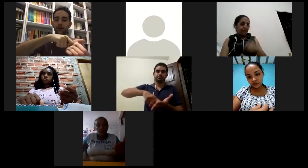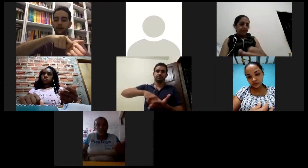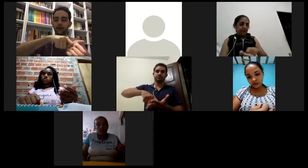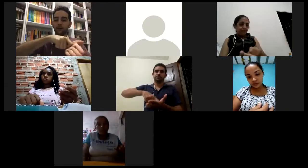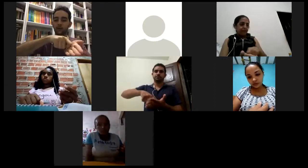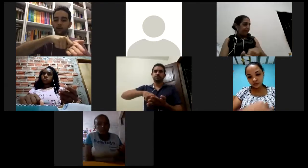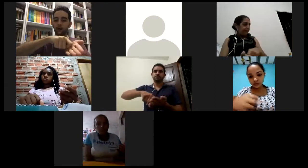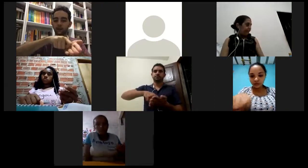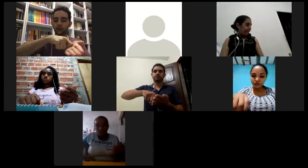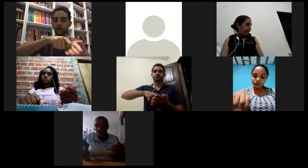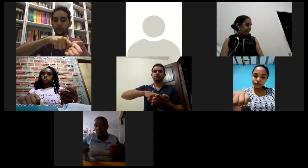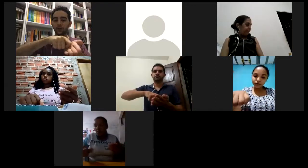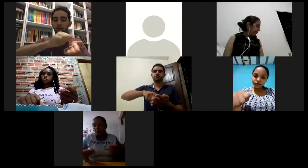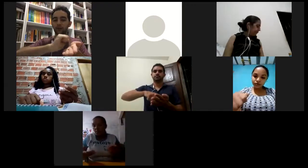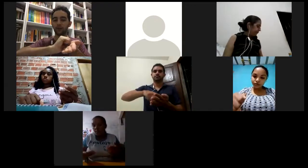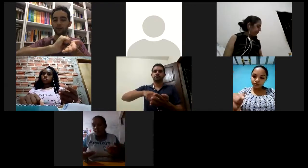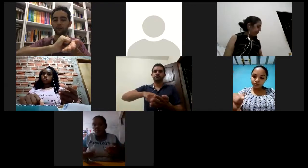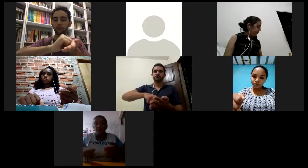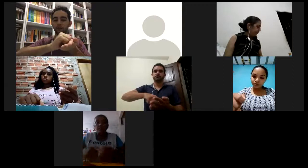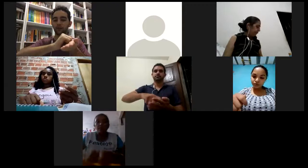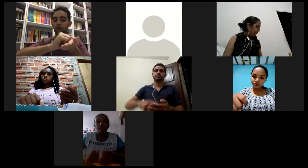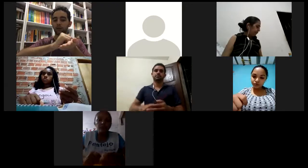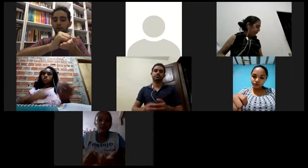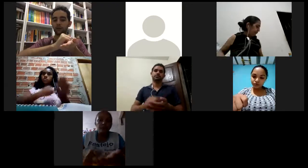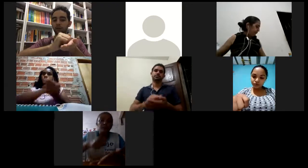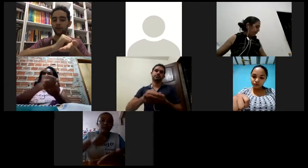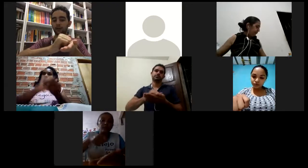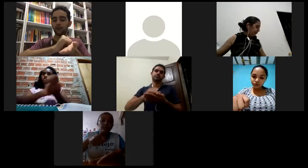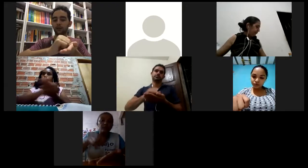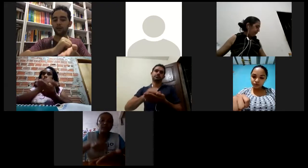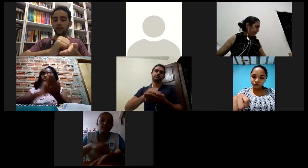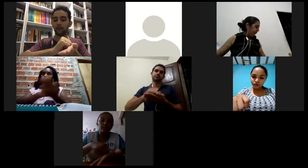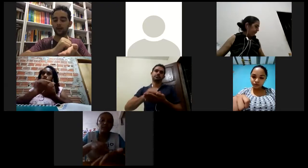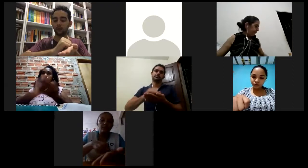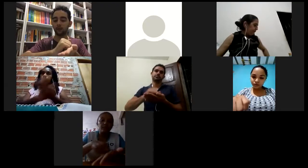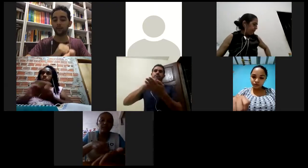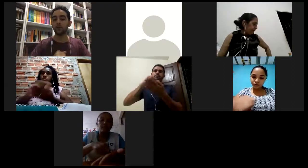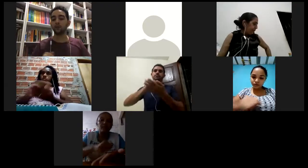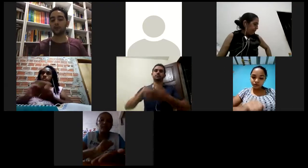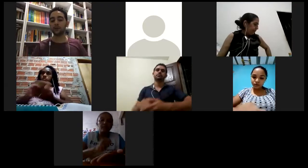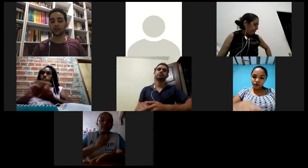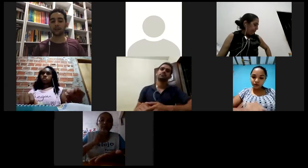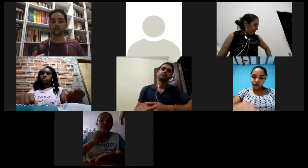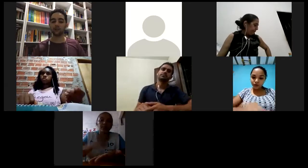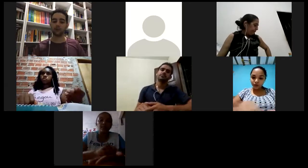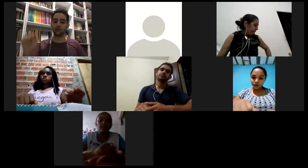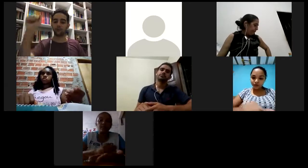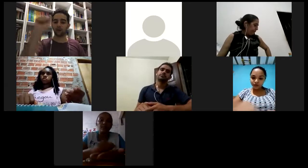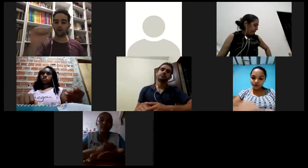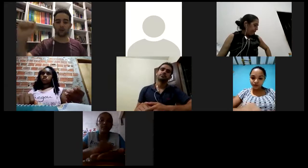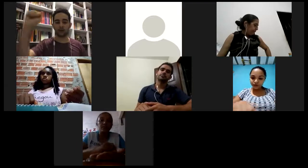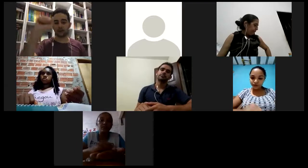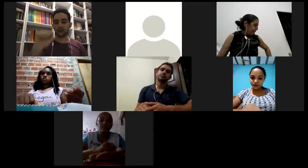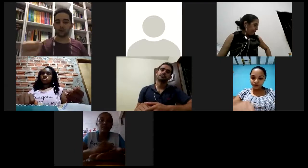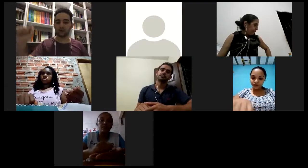apagar e dizer que é borracha. E uso a minha mão toda para dizer que é apagador. Por isso que é mais utilizado o